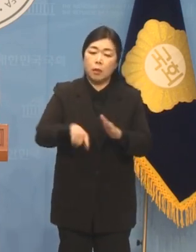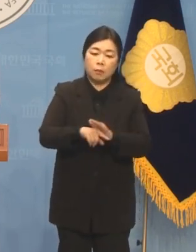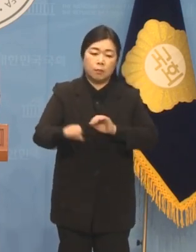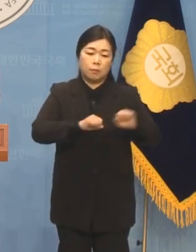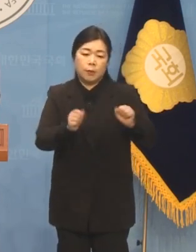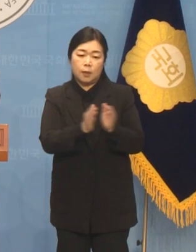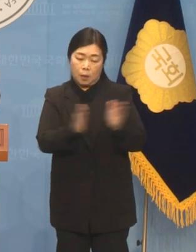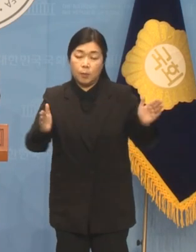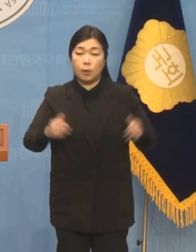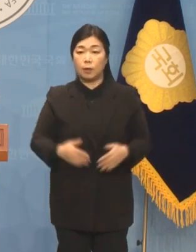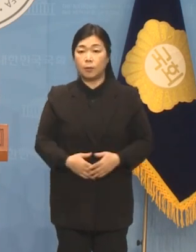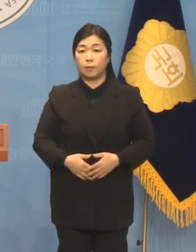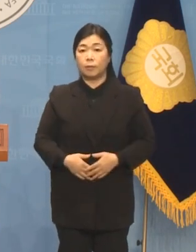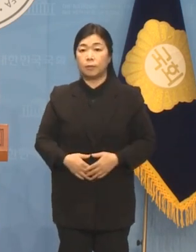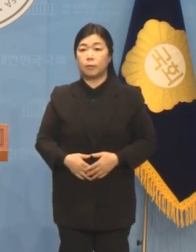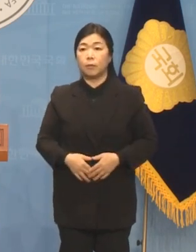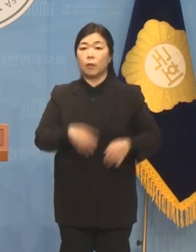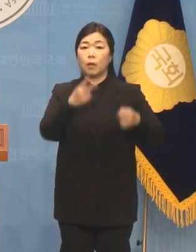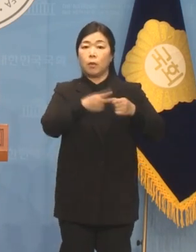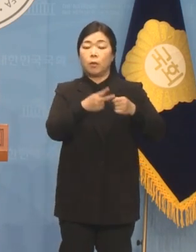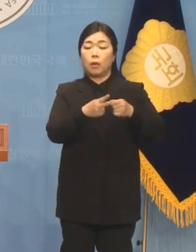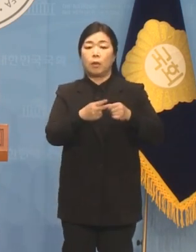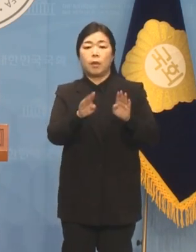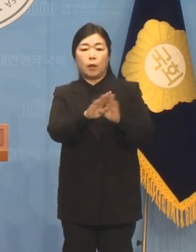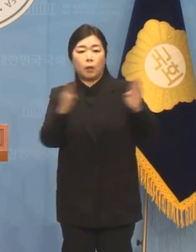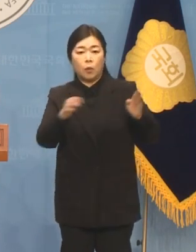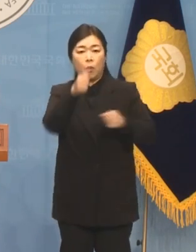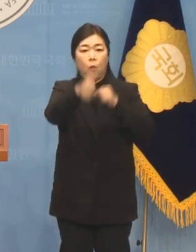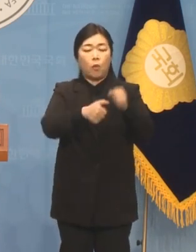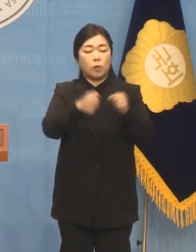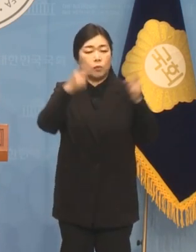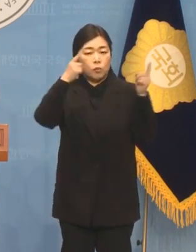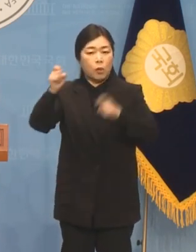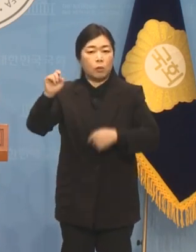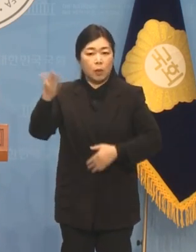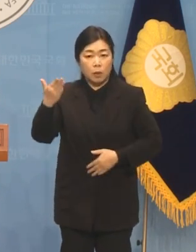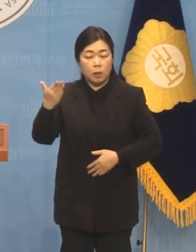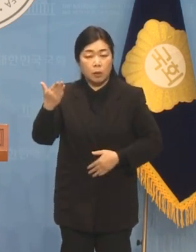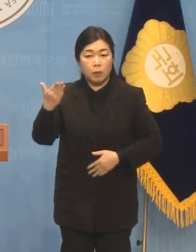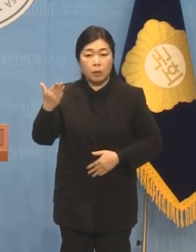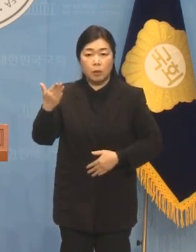아무리 늦어도 2호선 개통 50주년이 되는